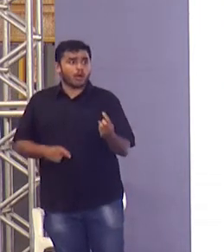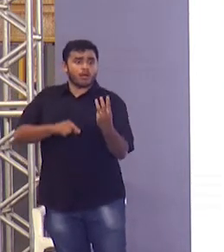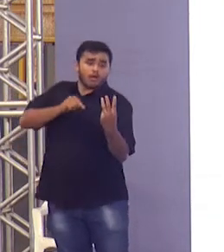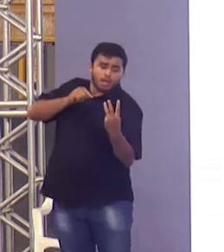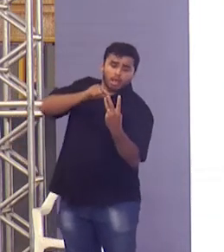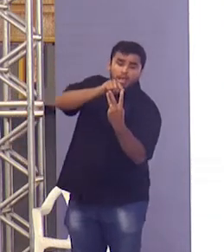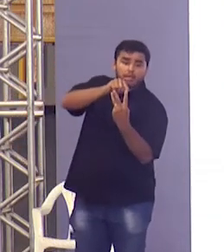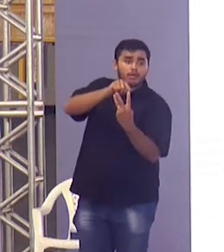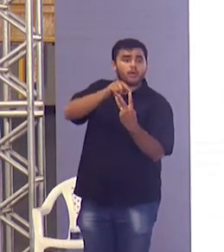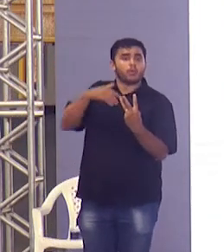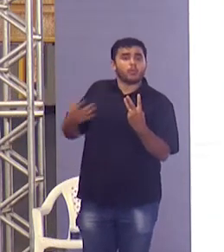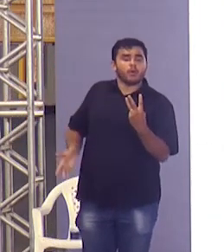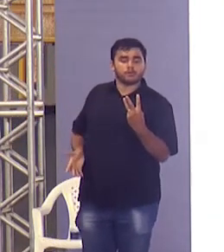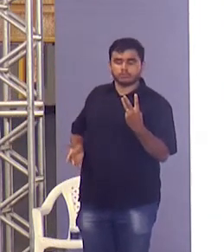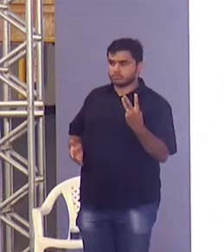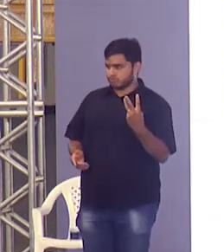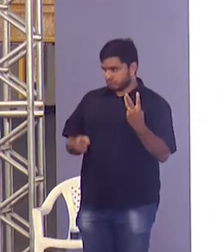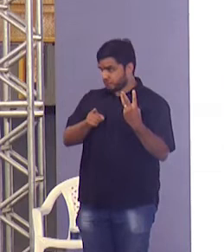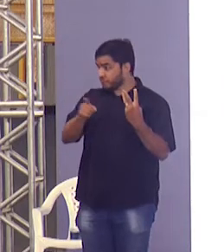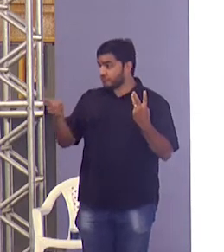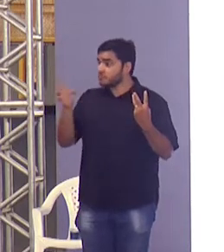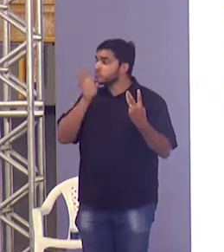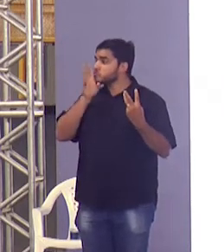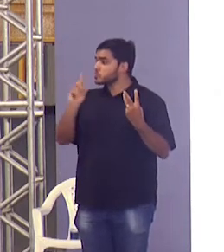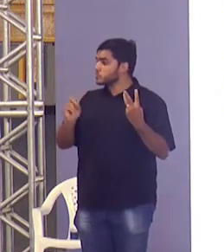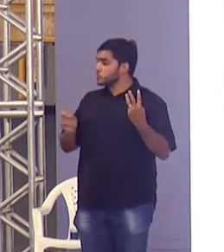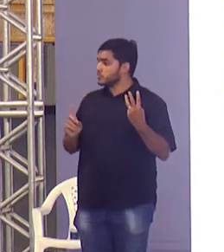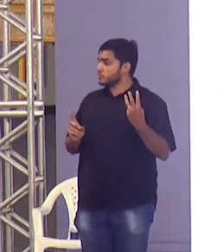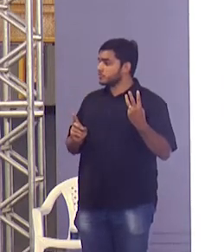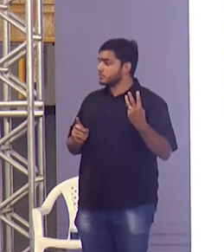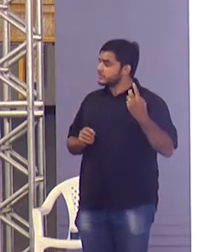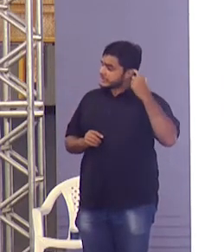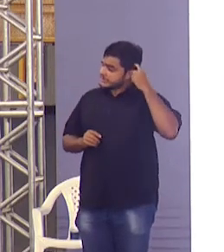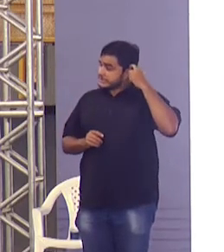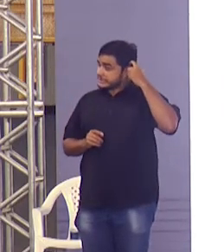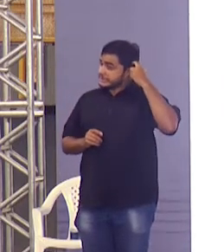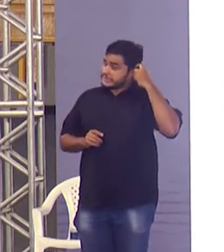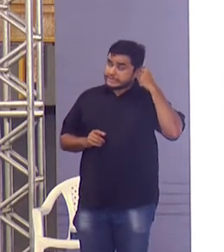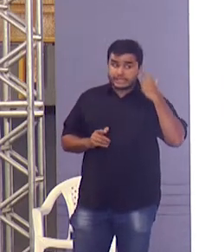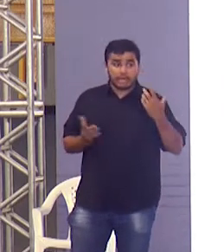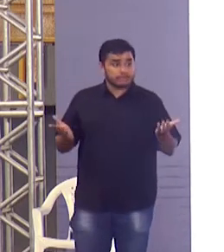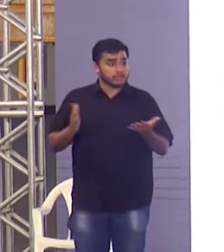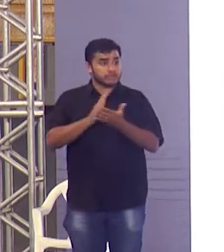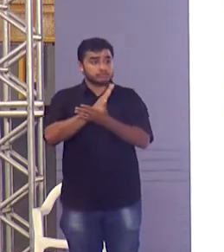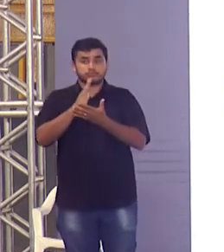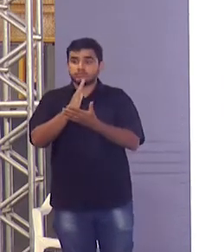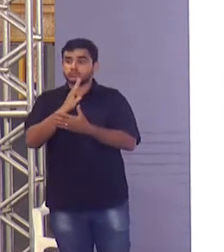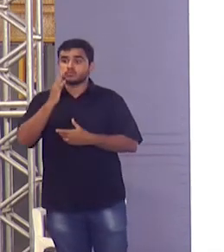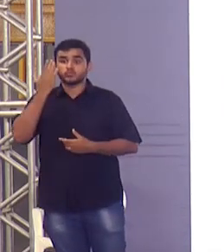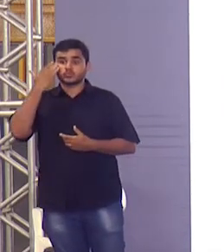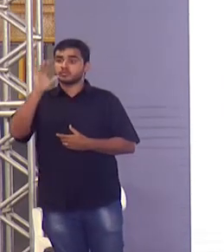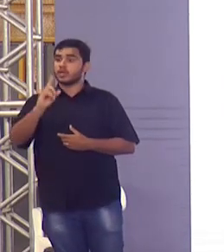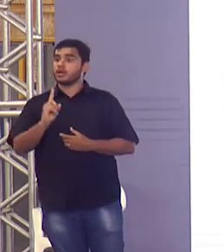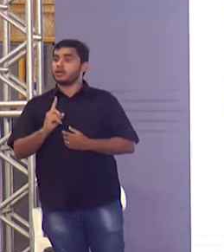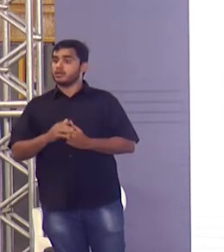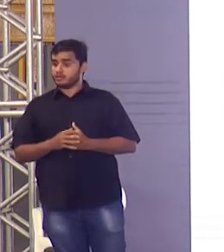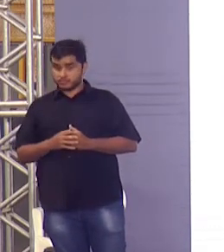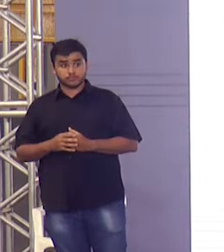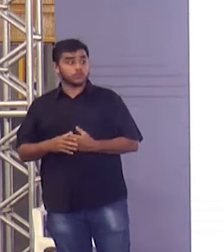isso talvez seja inédito para muitos de vocês, para a grande maioria. Mas como é que eu faço